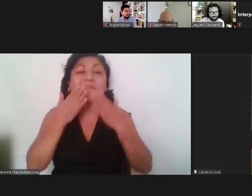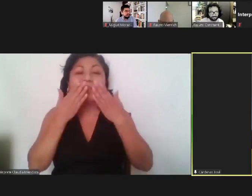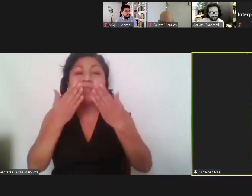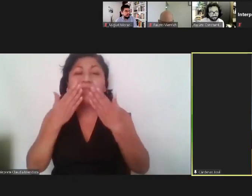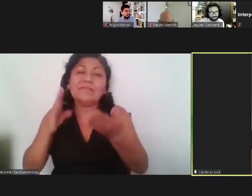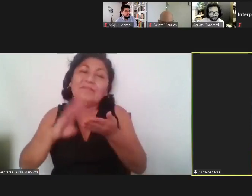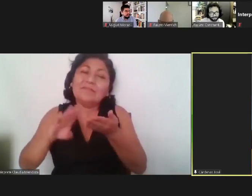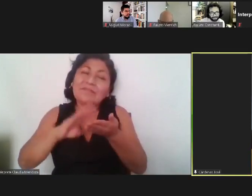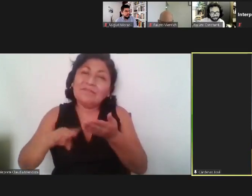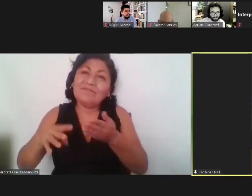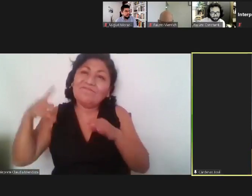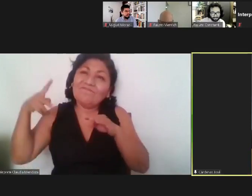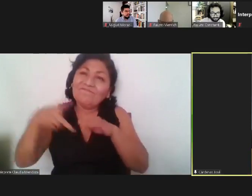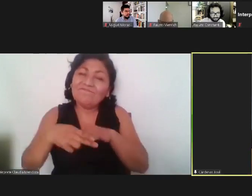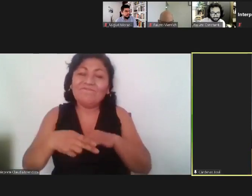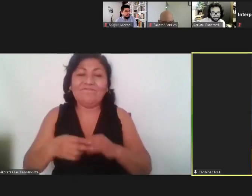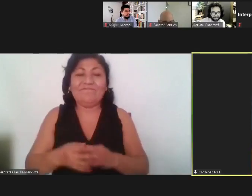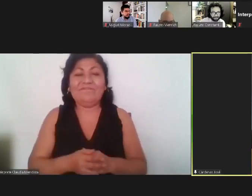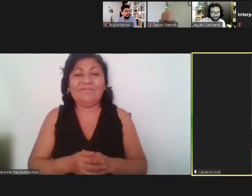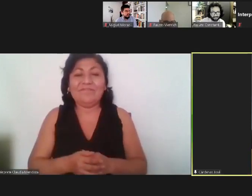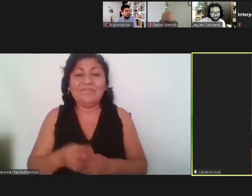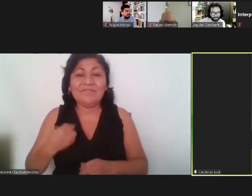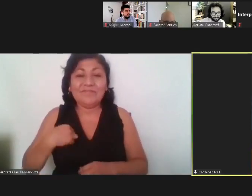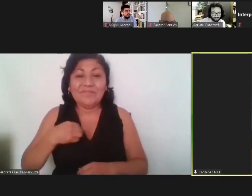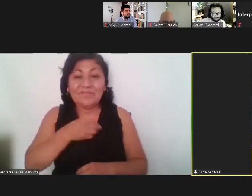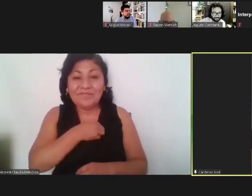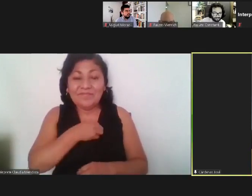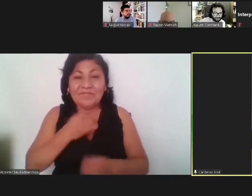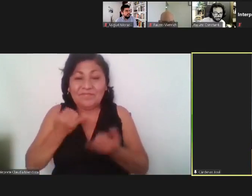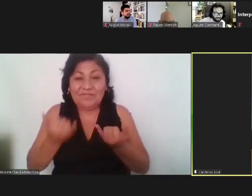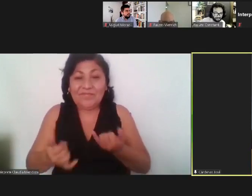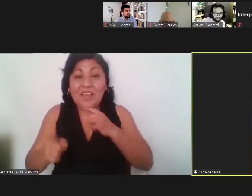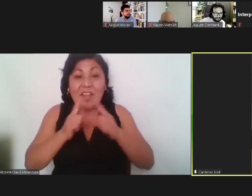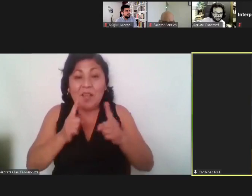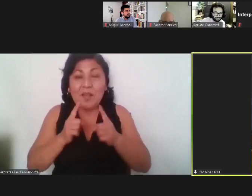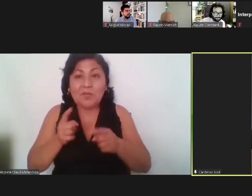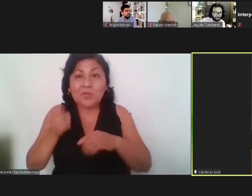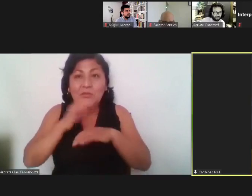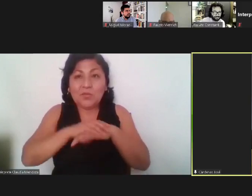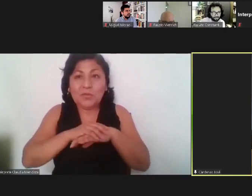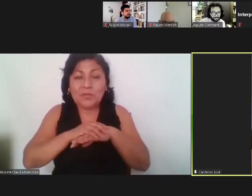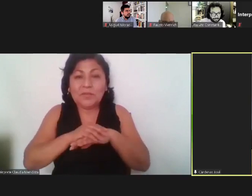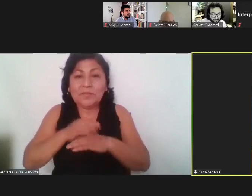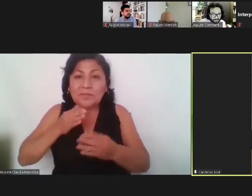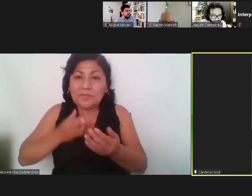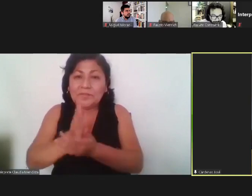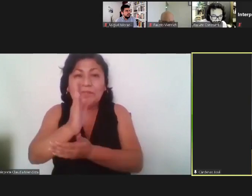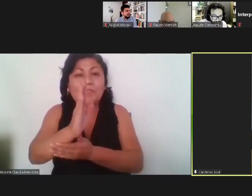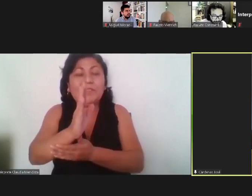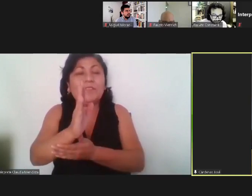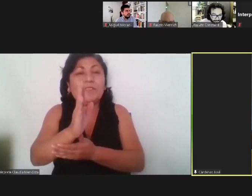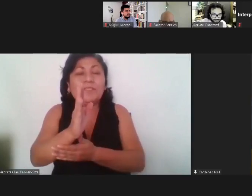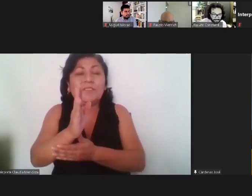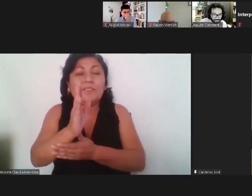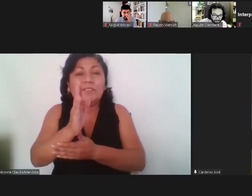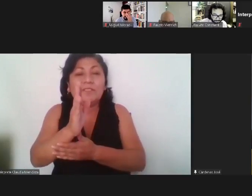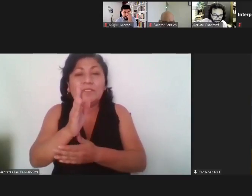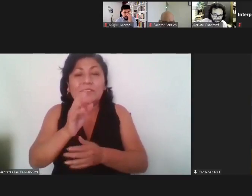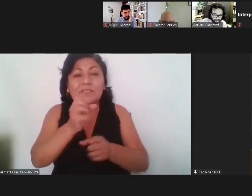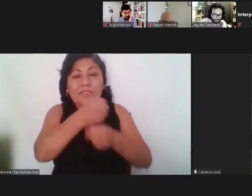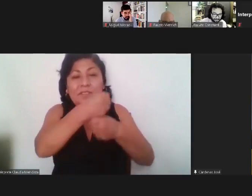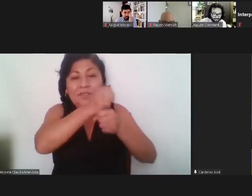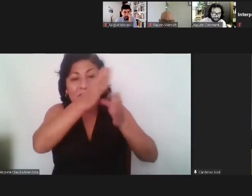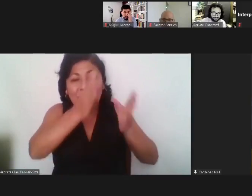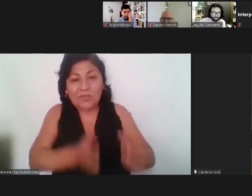interrupción. Estamos con la mesa sobre derecho de autor y derecho de las personas con discapacidad. Nos